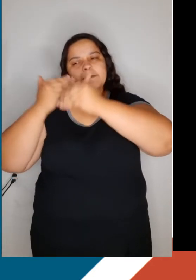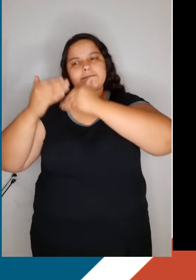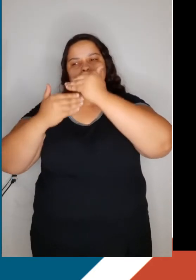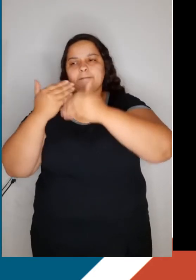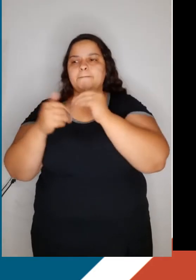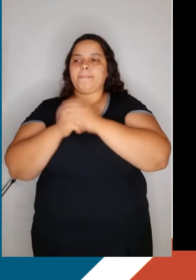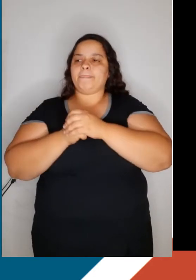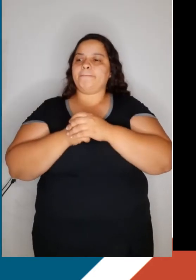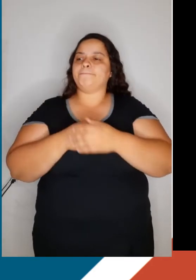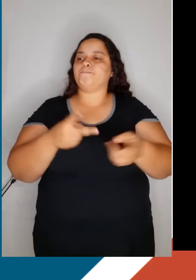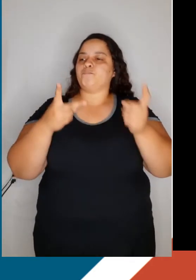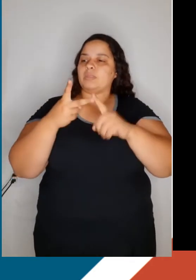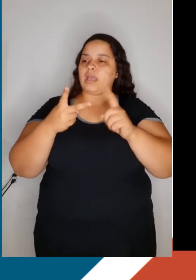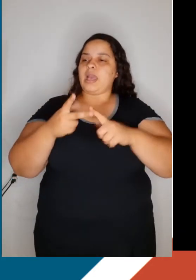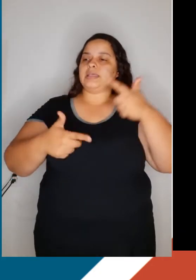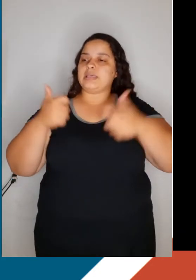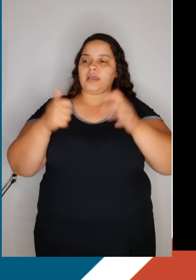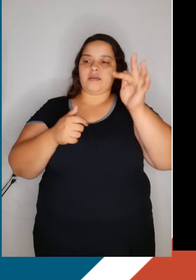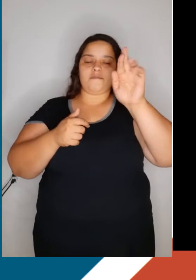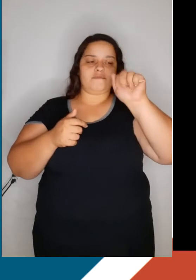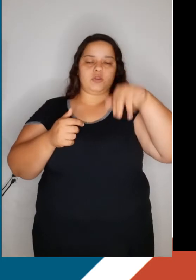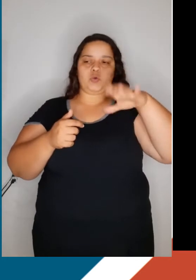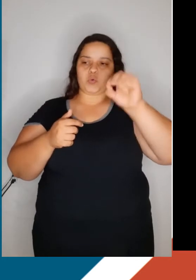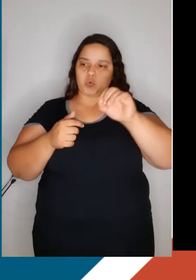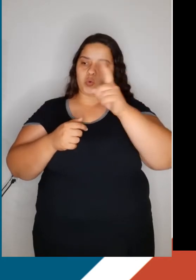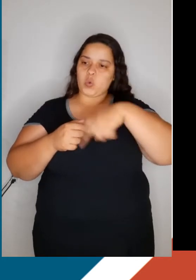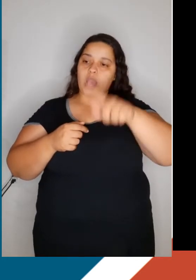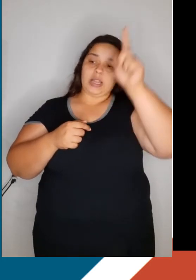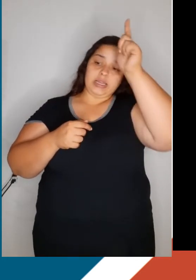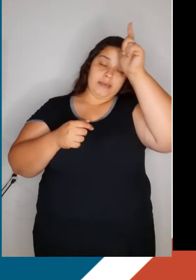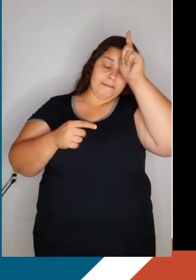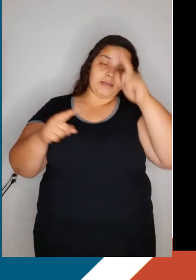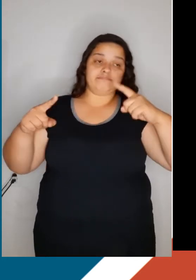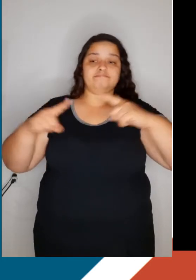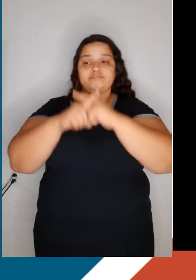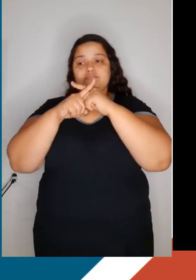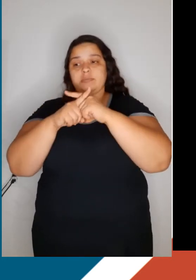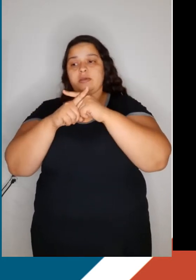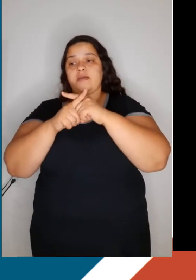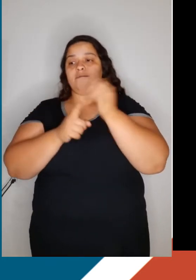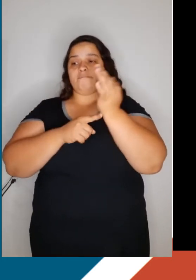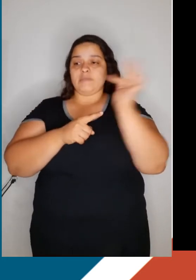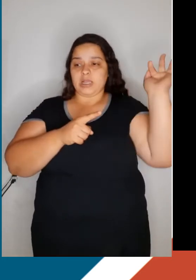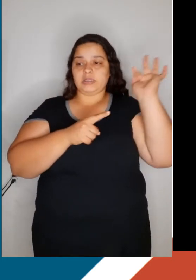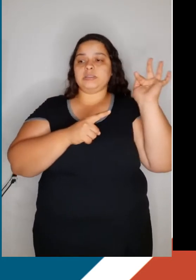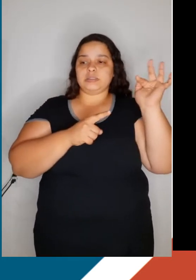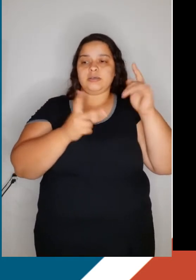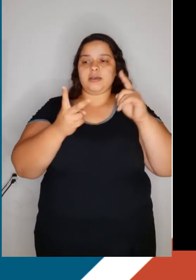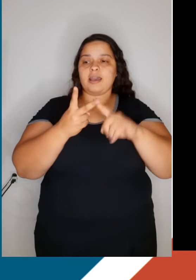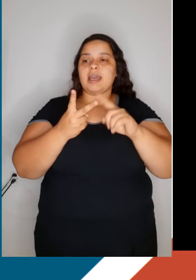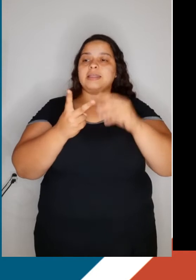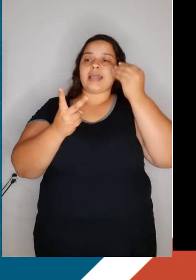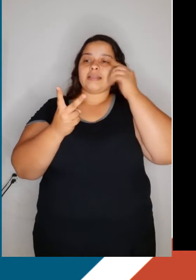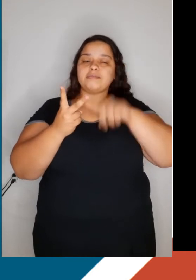A Guerra Franco-Prussiana, em 1871, é a guerra entre a Alemanha e a França que marca justamente o processo de unificação da